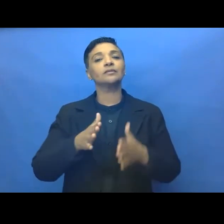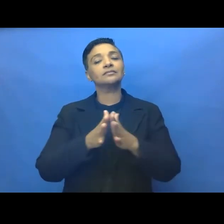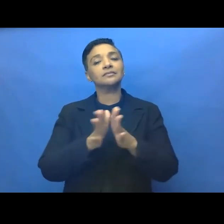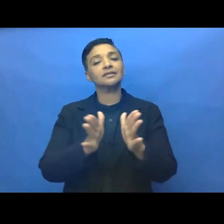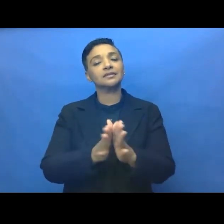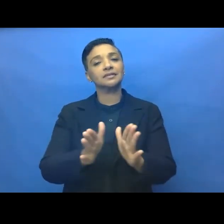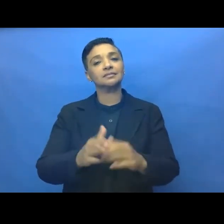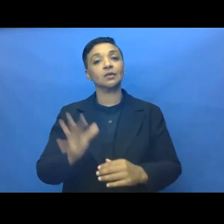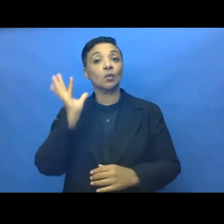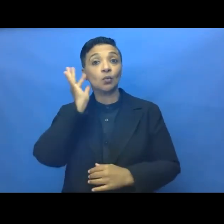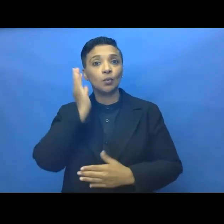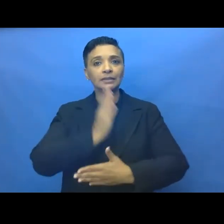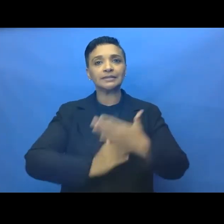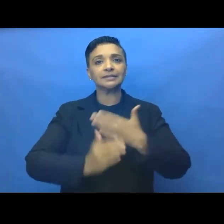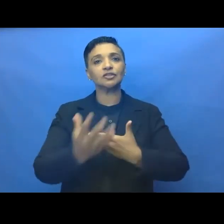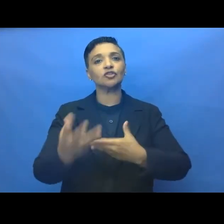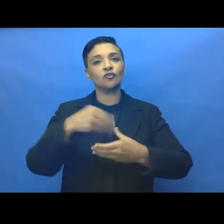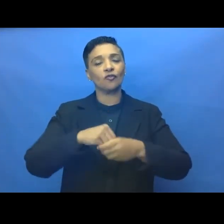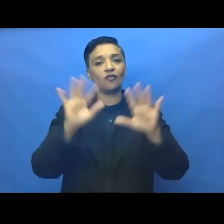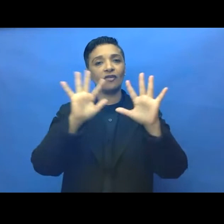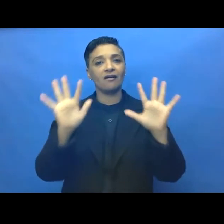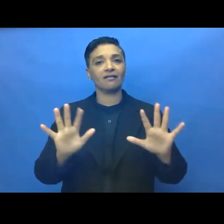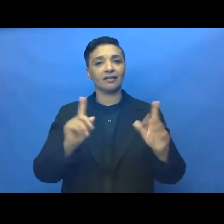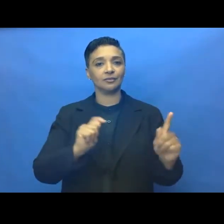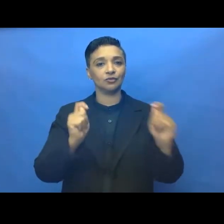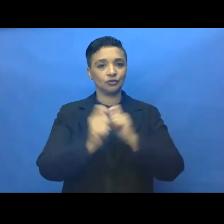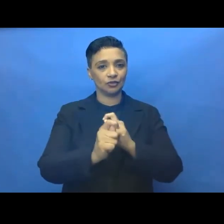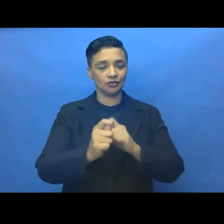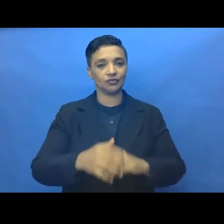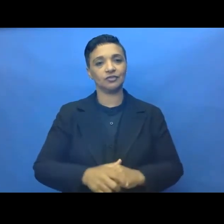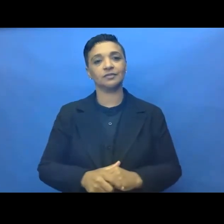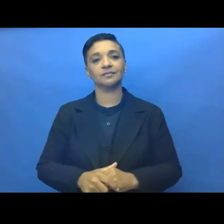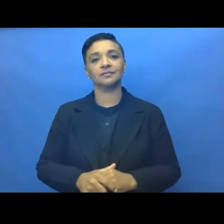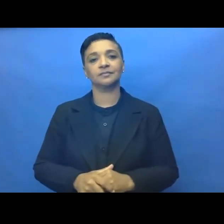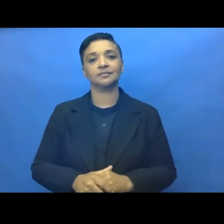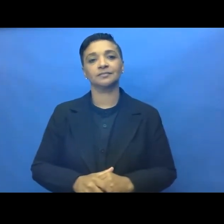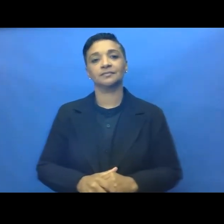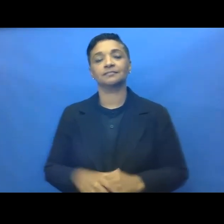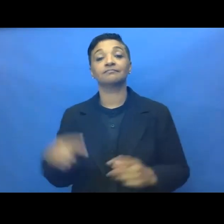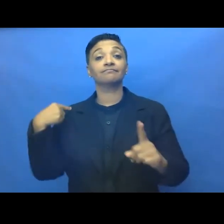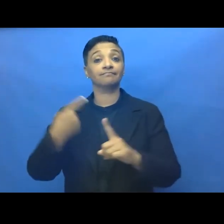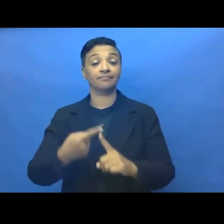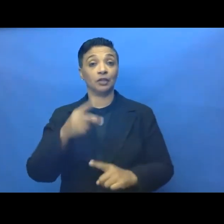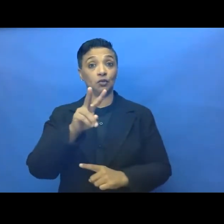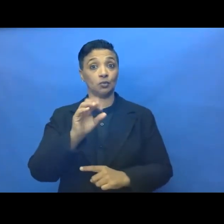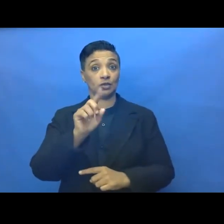J'aimerais parler du rôle des femmes